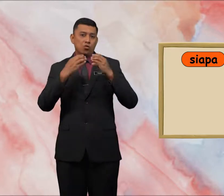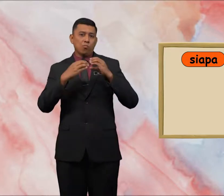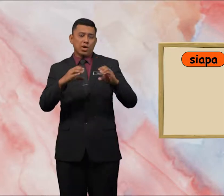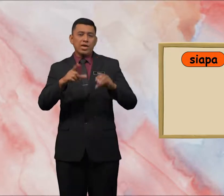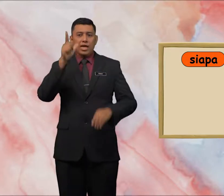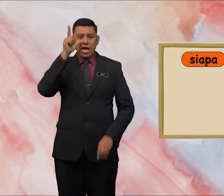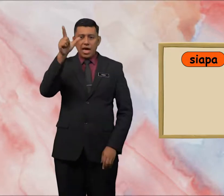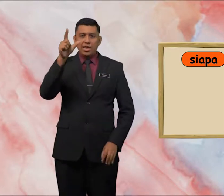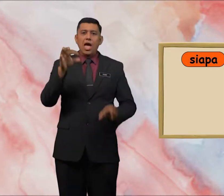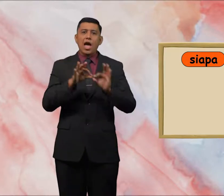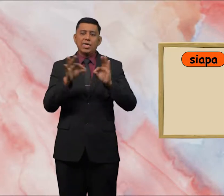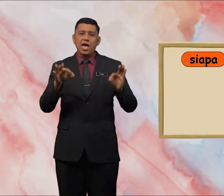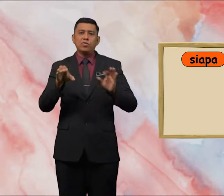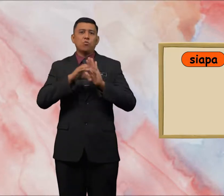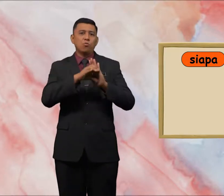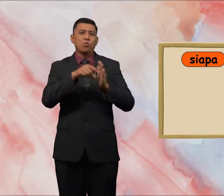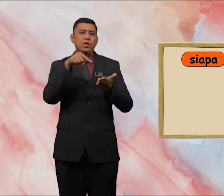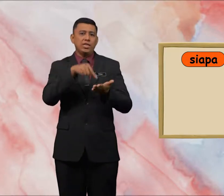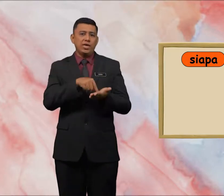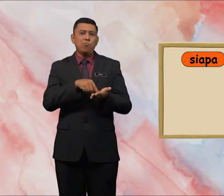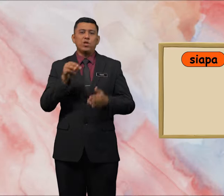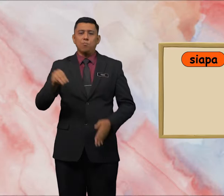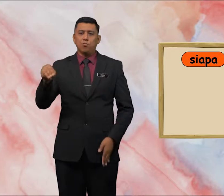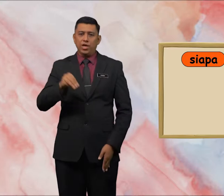Cuba lihat ayat contoh ini, murid-murid.